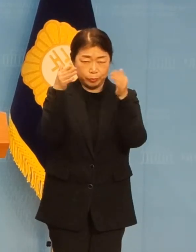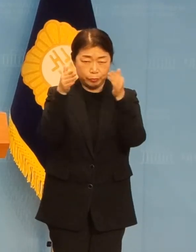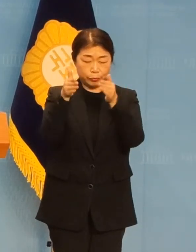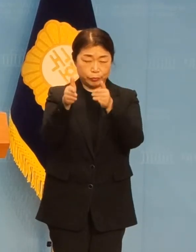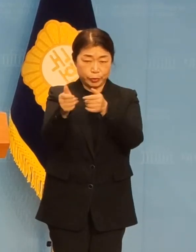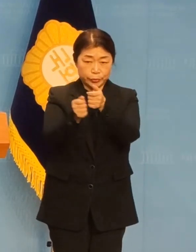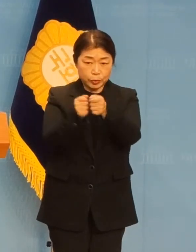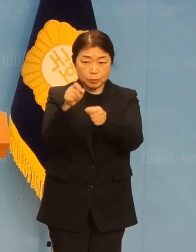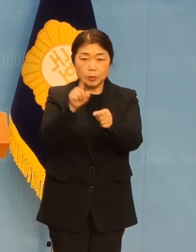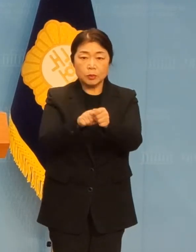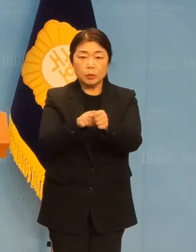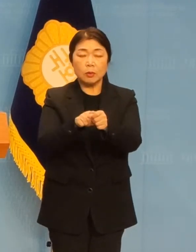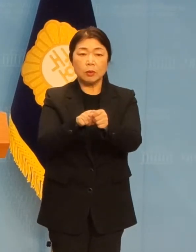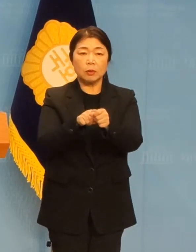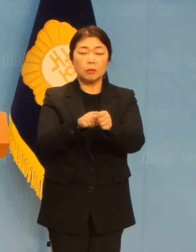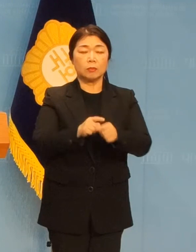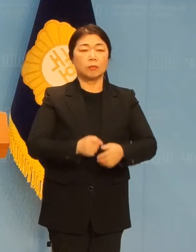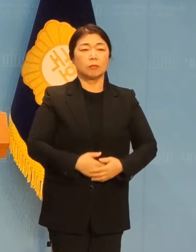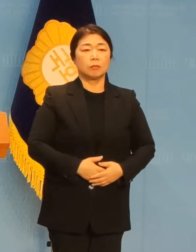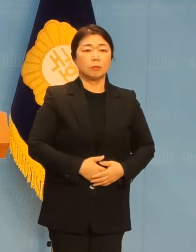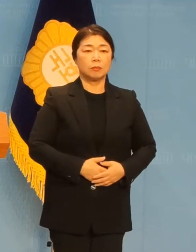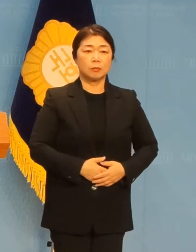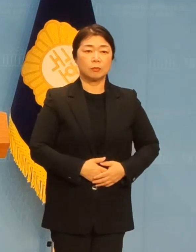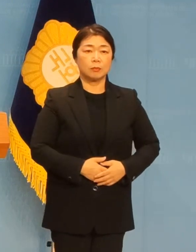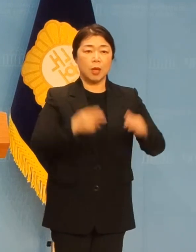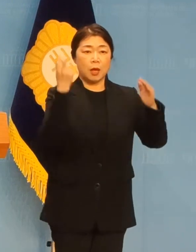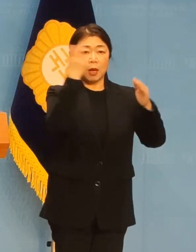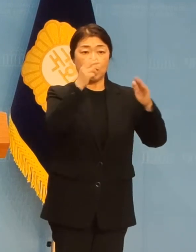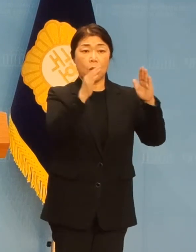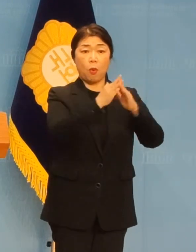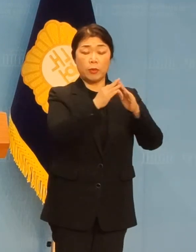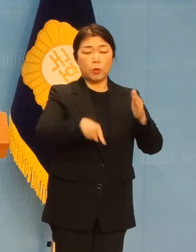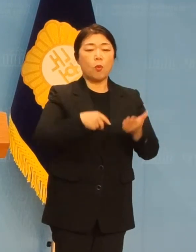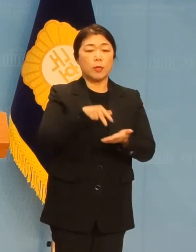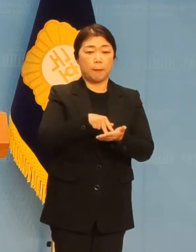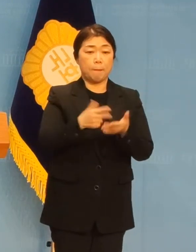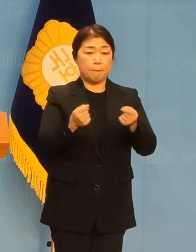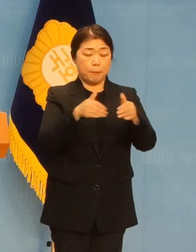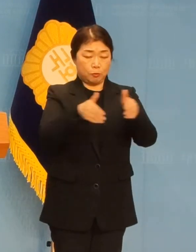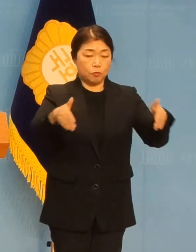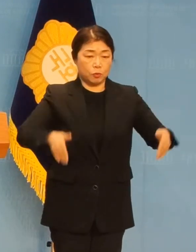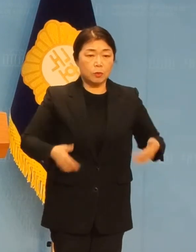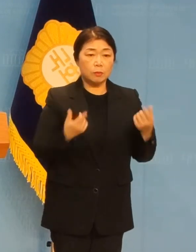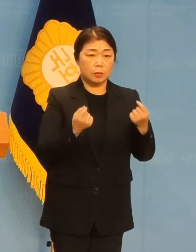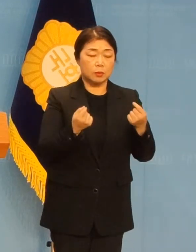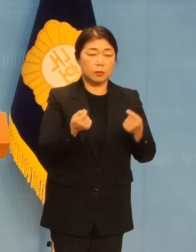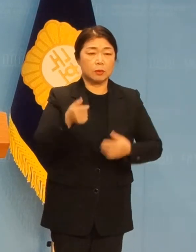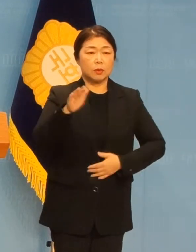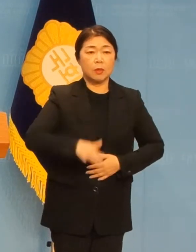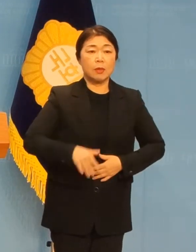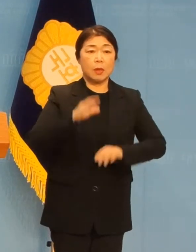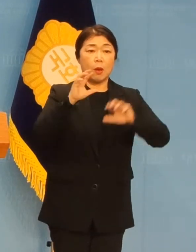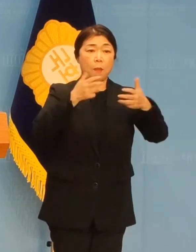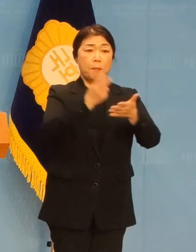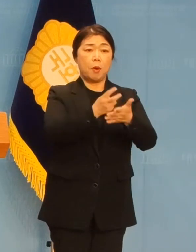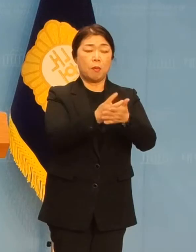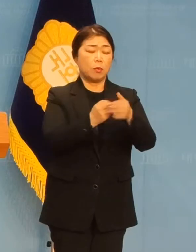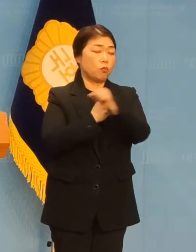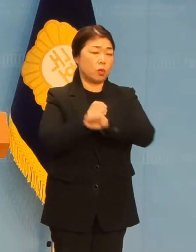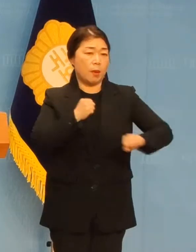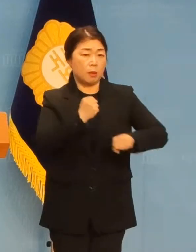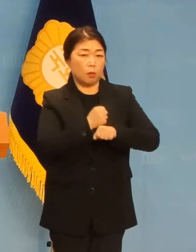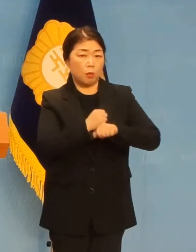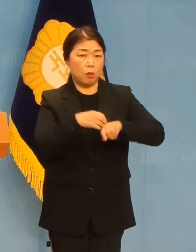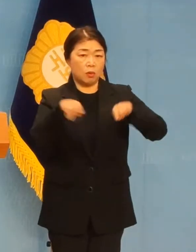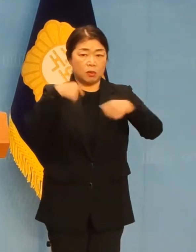위함이었습니다. 독립적 헌법기관인 감사원이 헌법과 법률을 위반하고 정권의